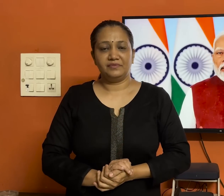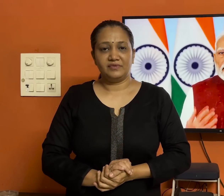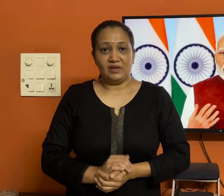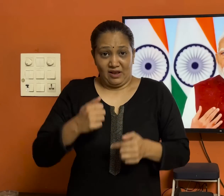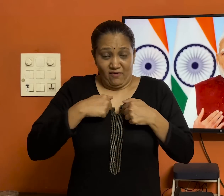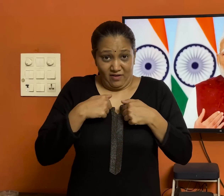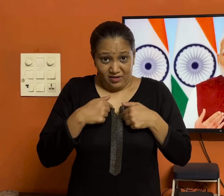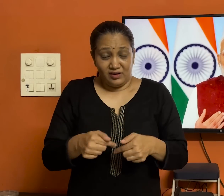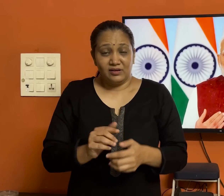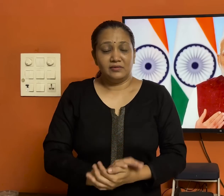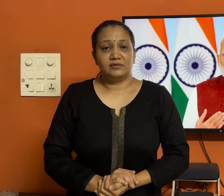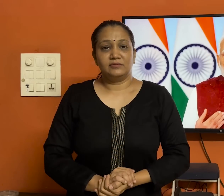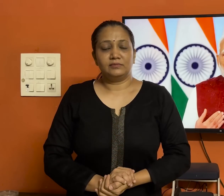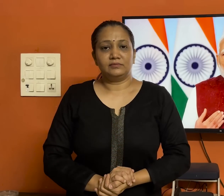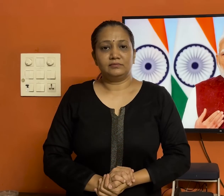मेरे लिए